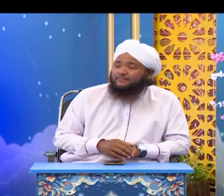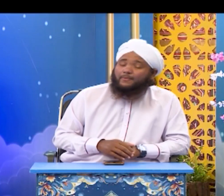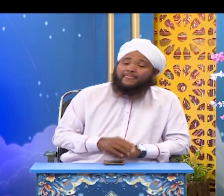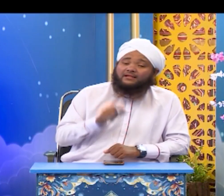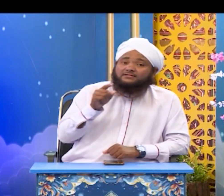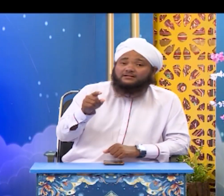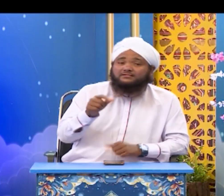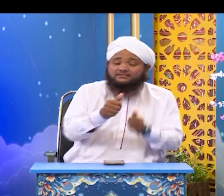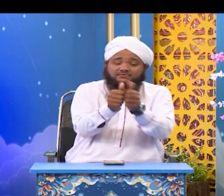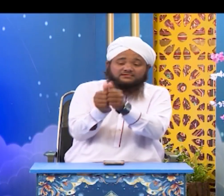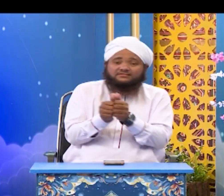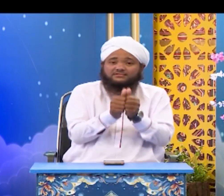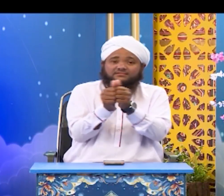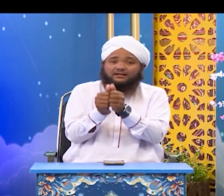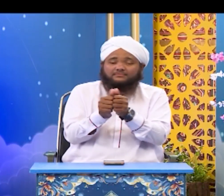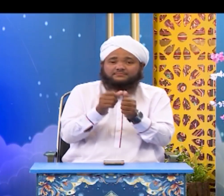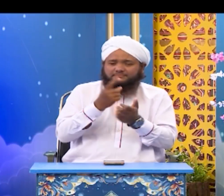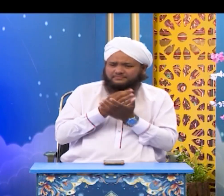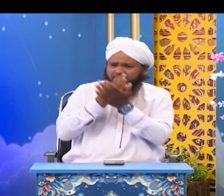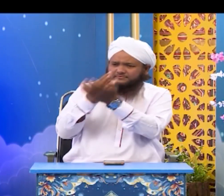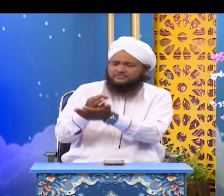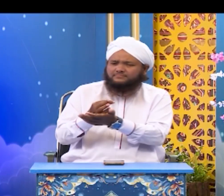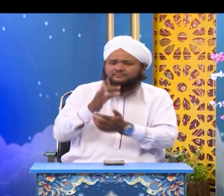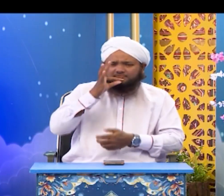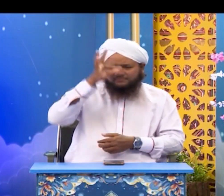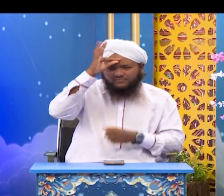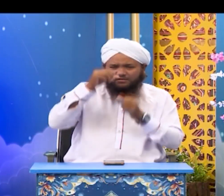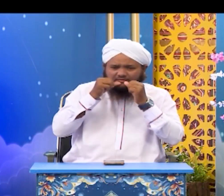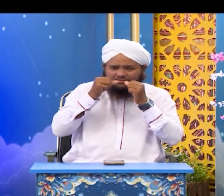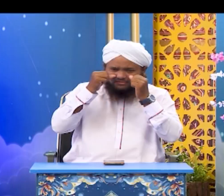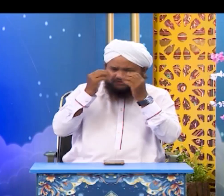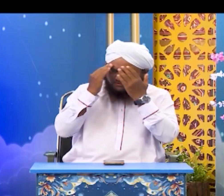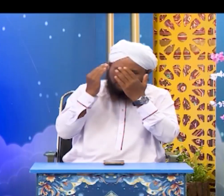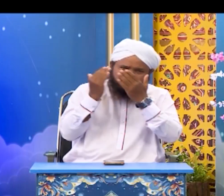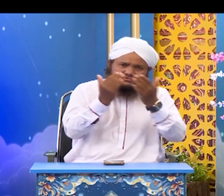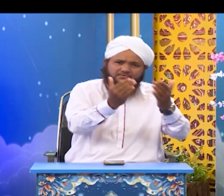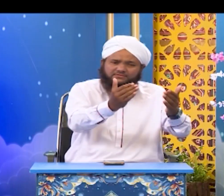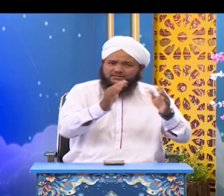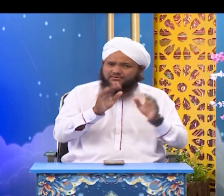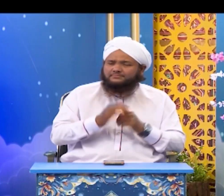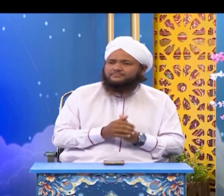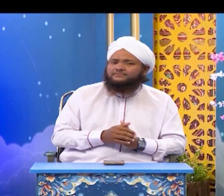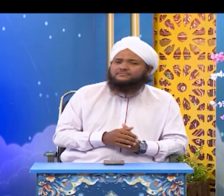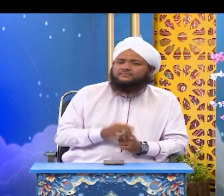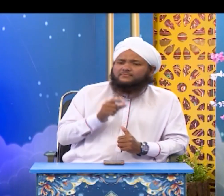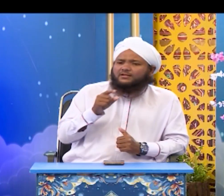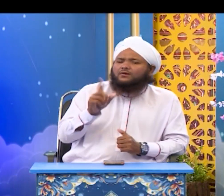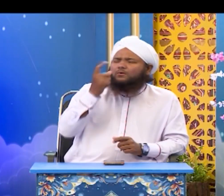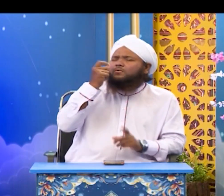رضی اللہ تعالی عنہ نے عرض کی، یا رسول اللہ صلی اللہ تعالی علیہ وآلہ وسلم، اگر کوئی شخص 2